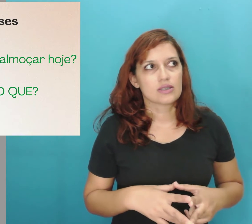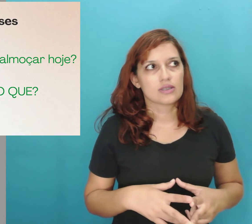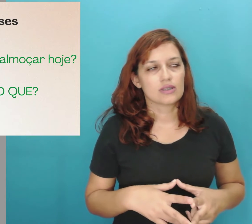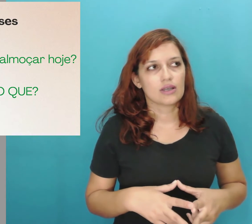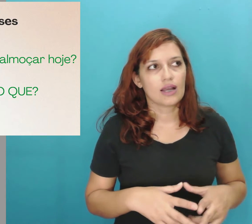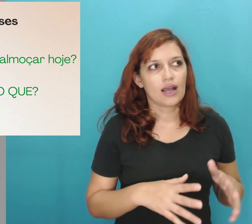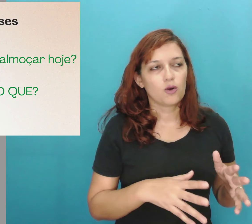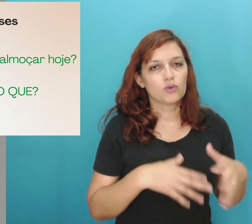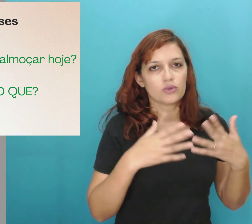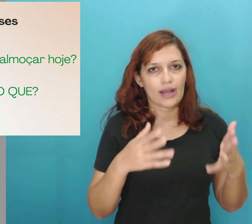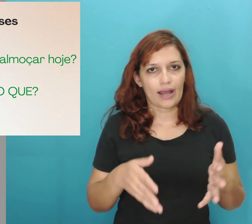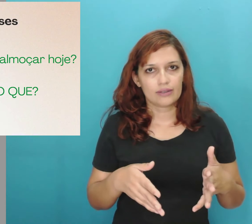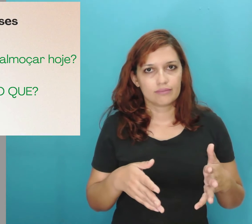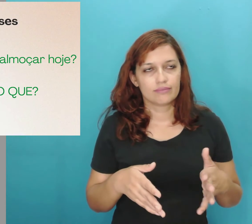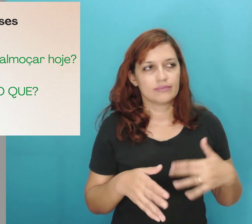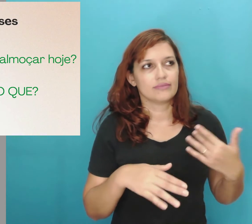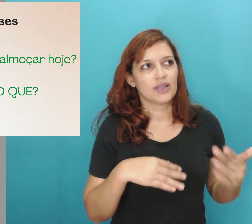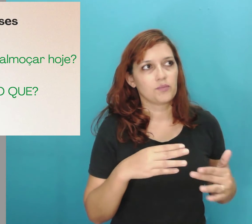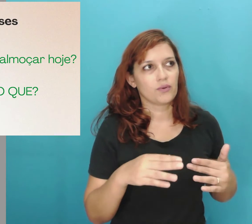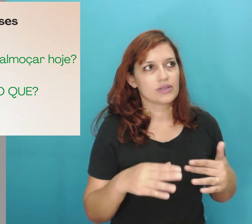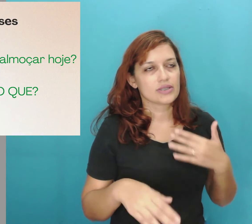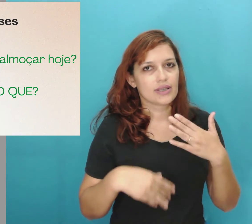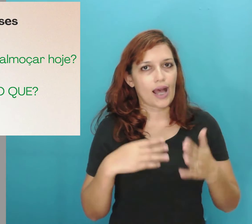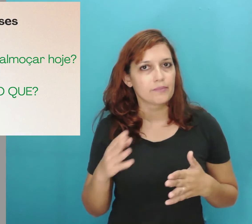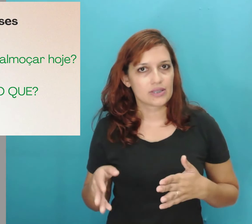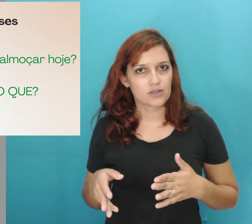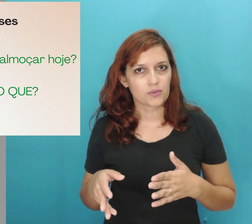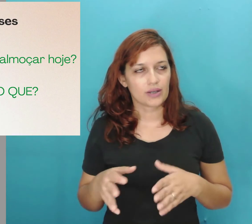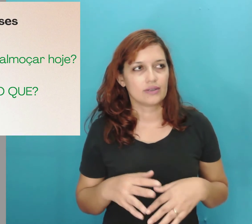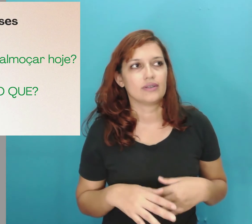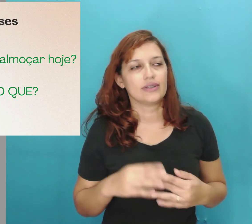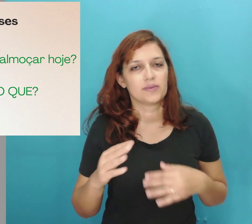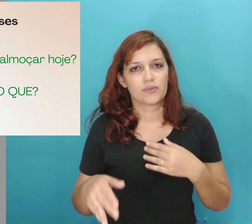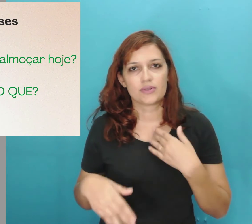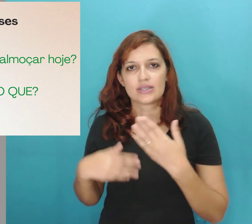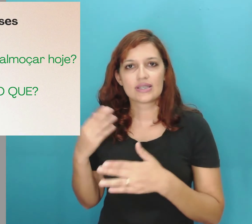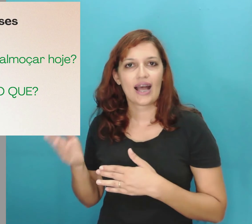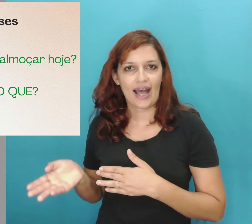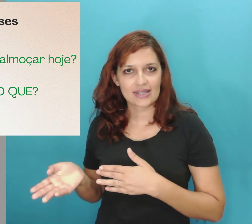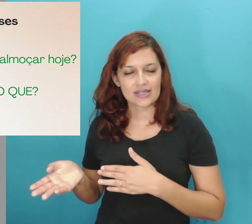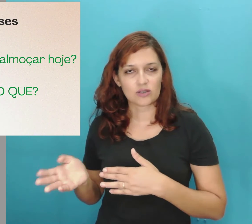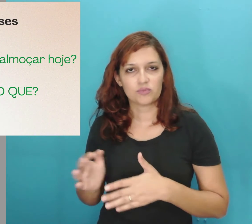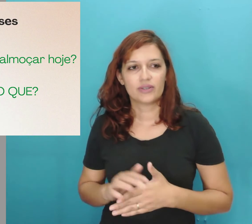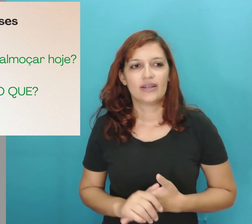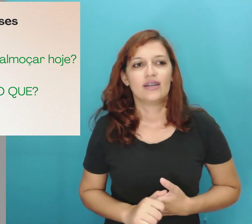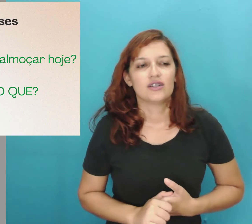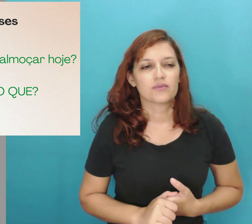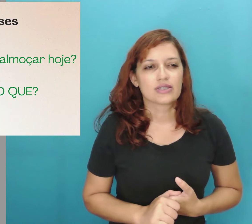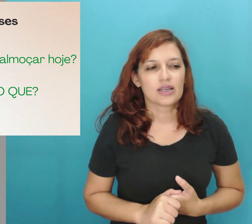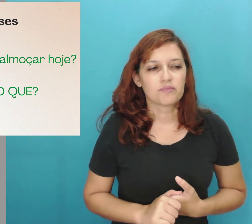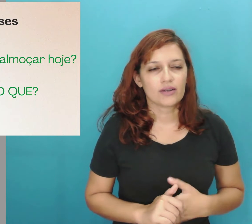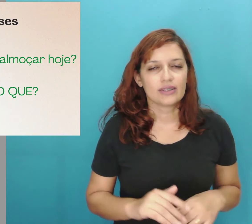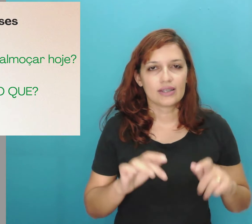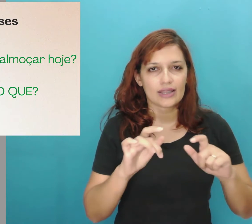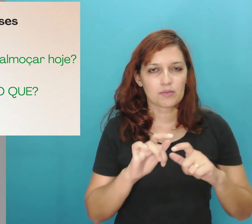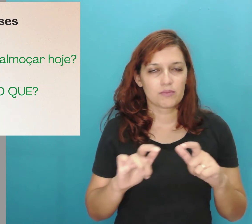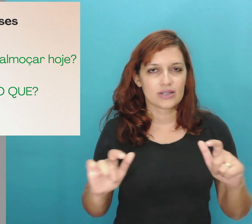depois o lugar, depois a pessoa e depois a ação. Você pode até memorizar